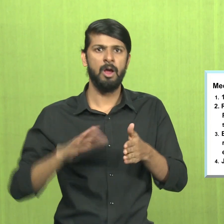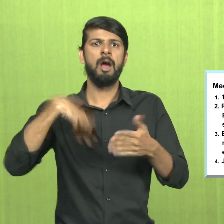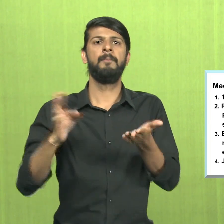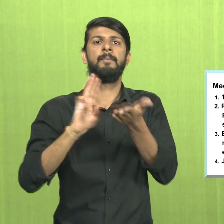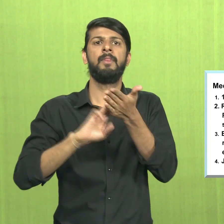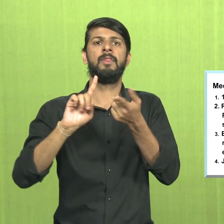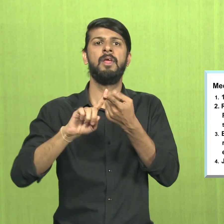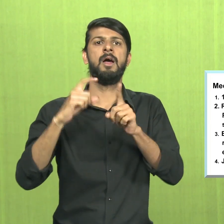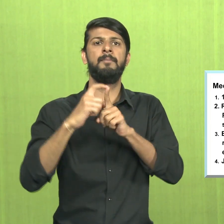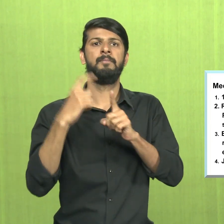ऑन करो